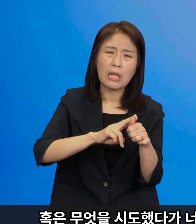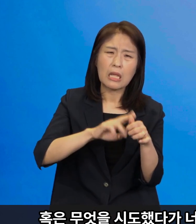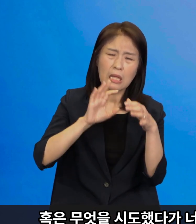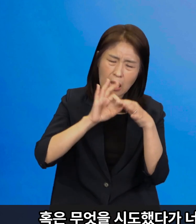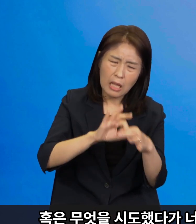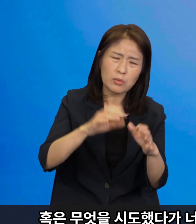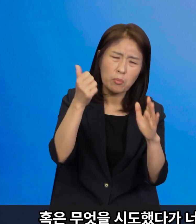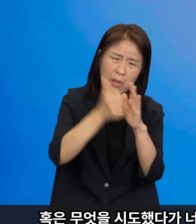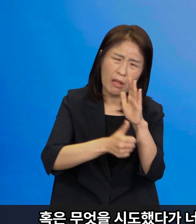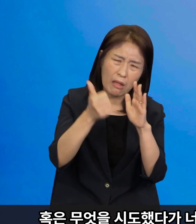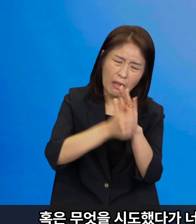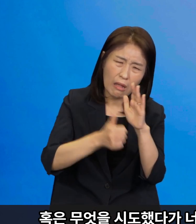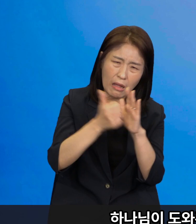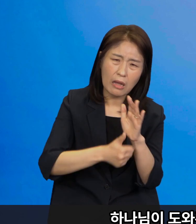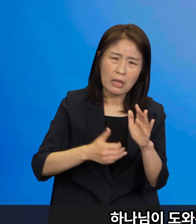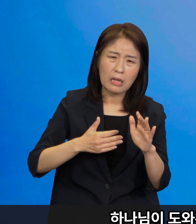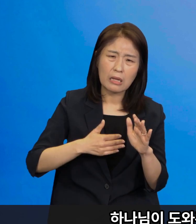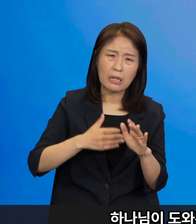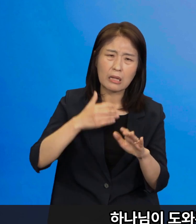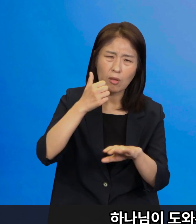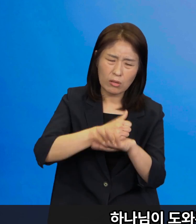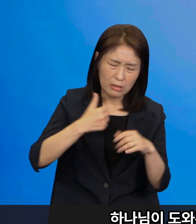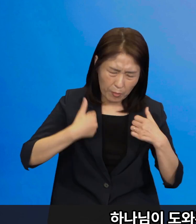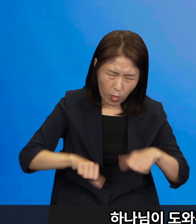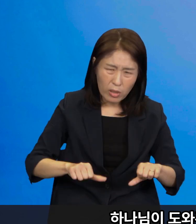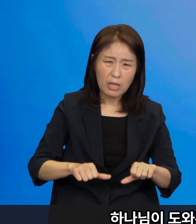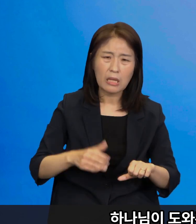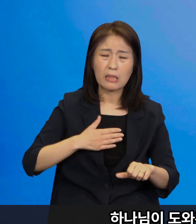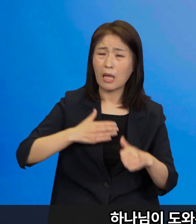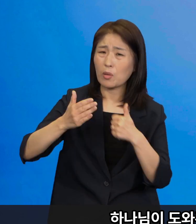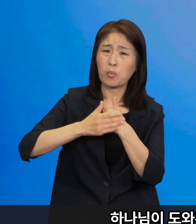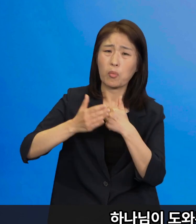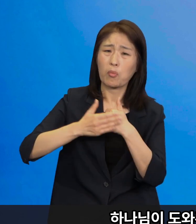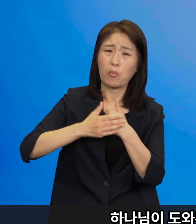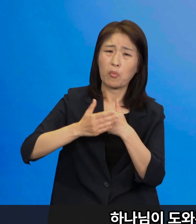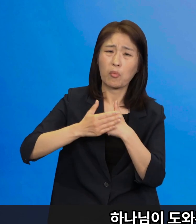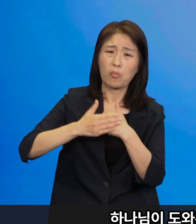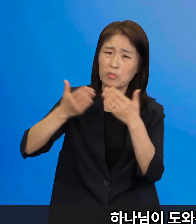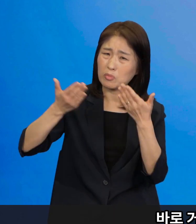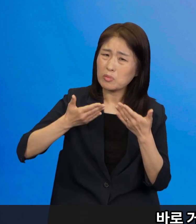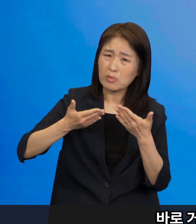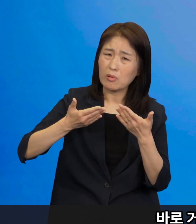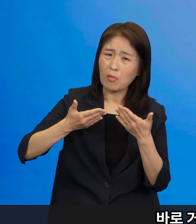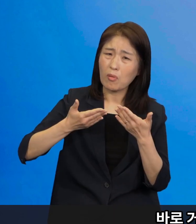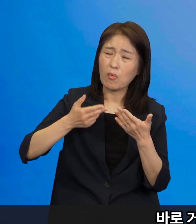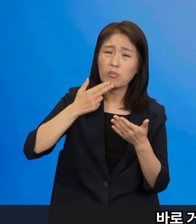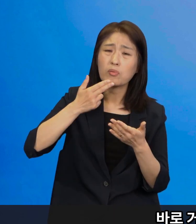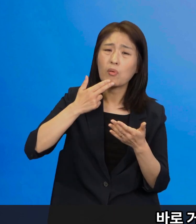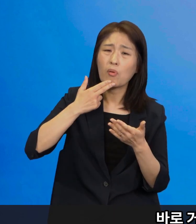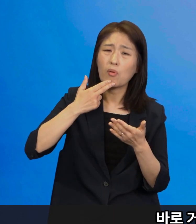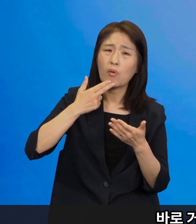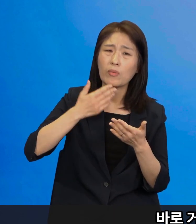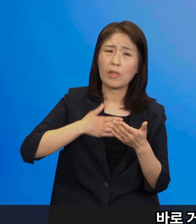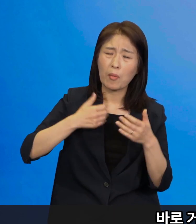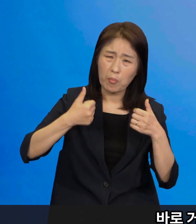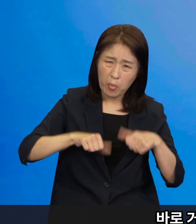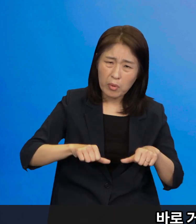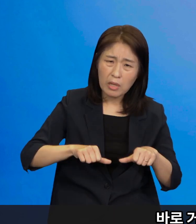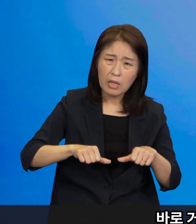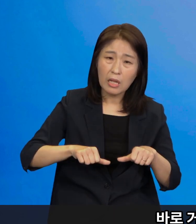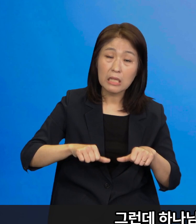포기하자, 하나님이 도와주지 않나 봐 라고 하는 그 곳, 바로 거기가